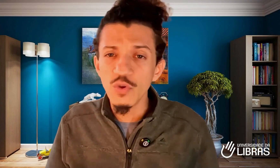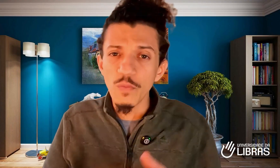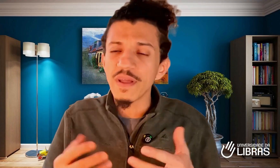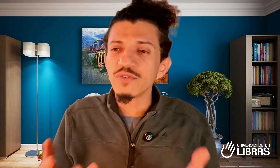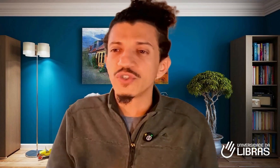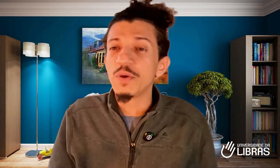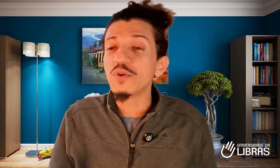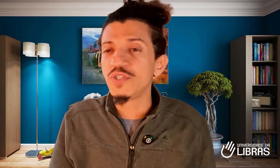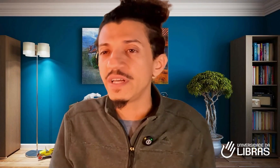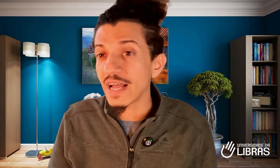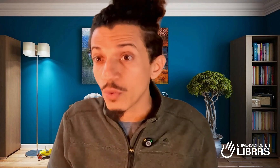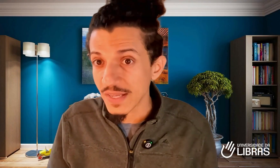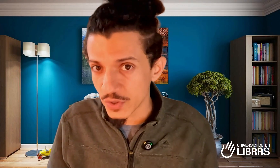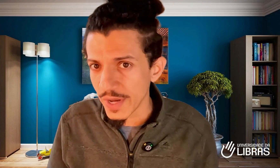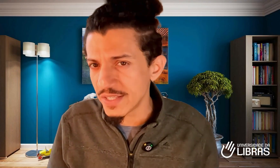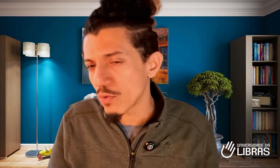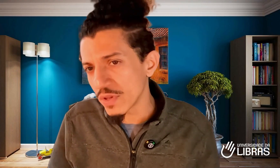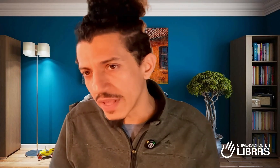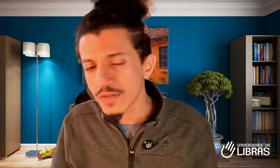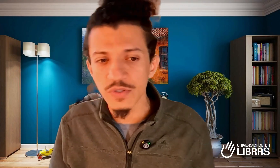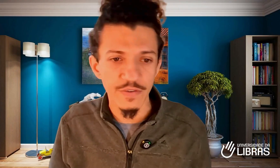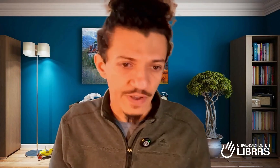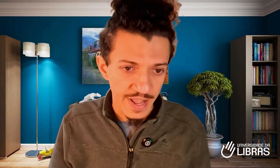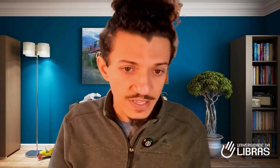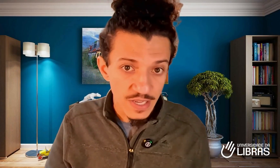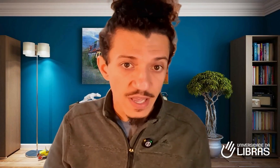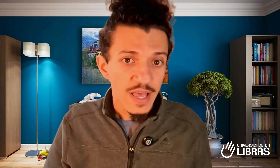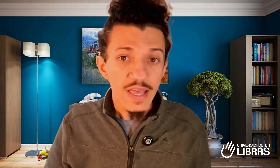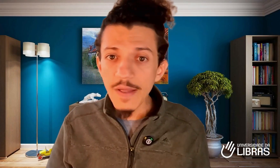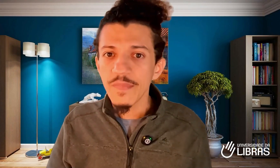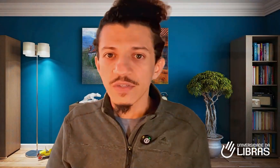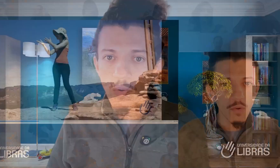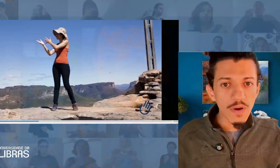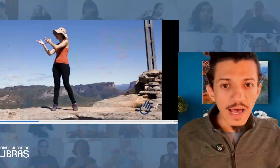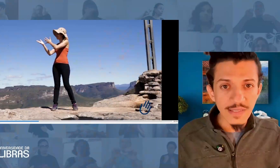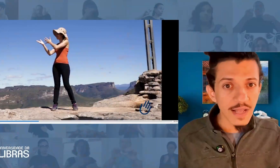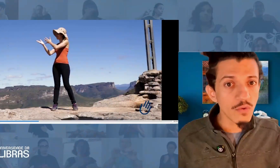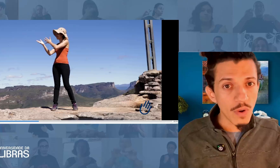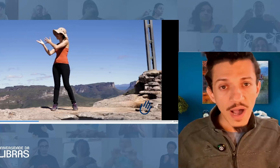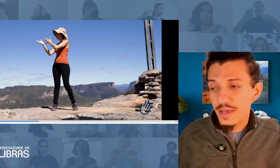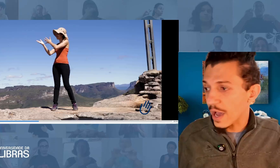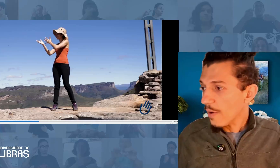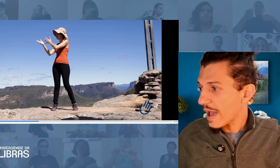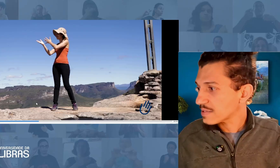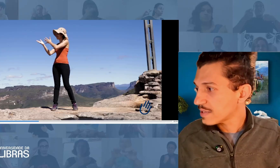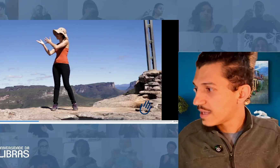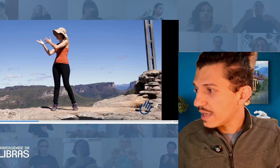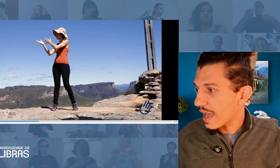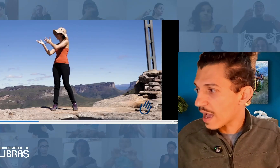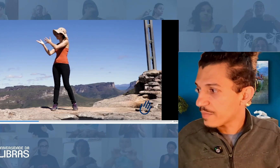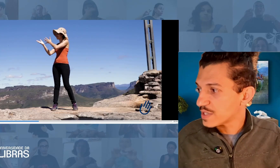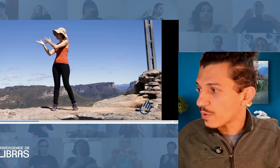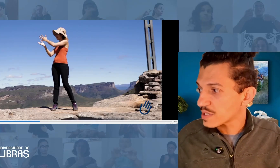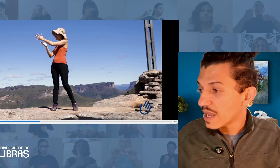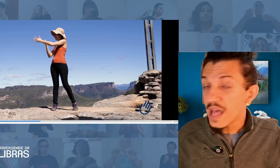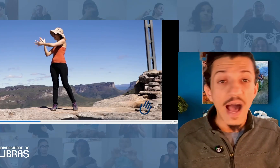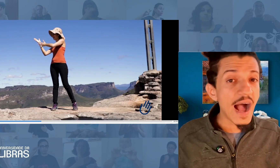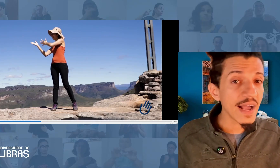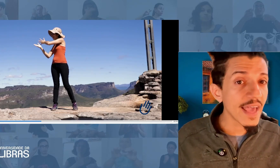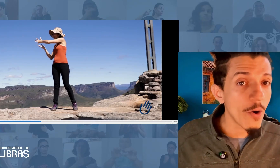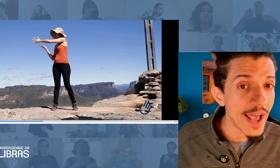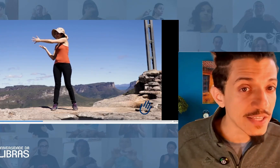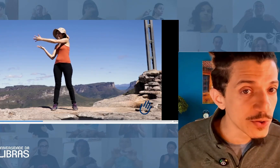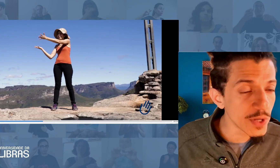e inúmeros tipos de atuações e contextos diferentes. E sou casado com a Raquel, essa daqui é a minha esposa.